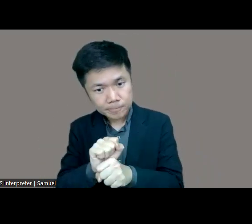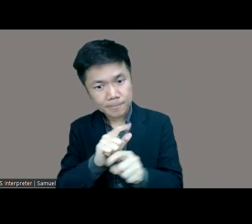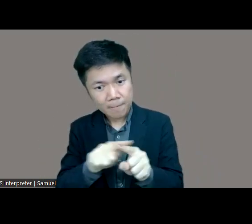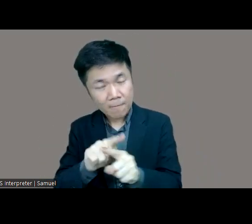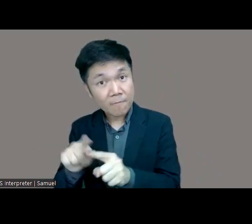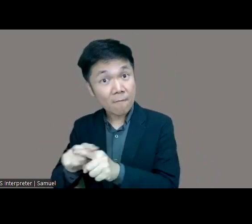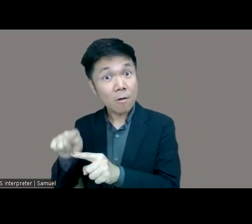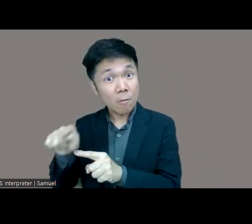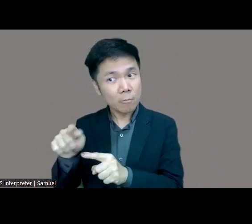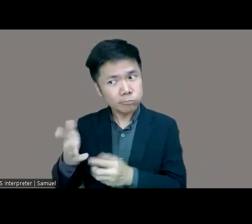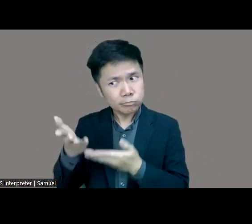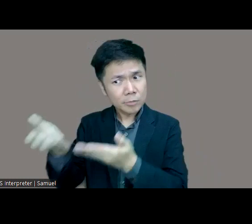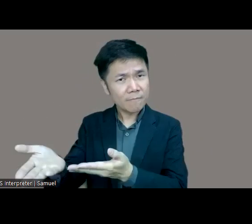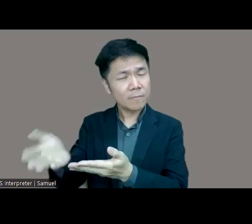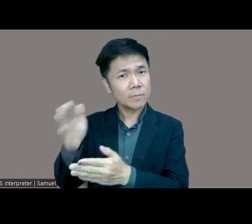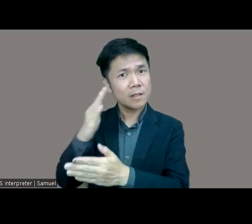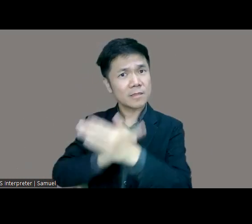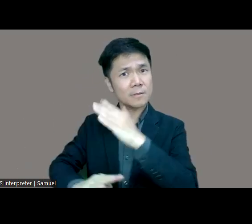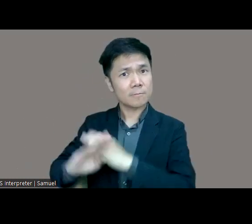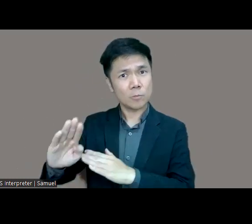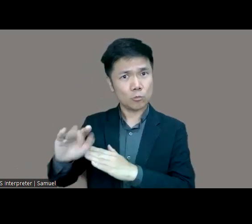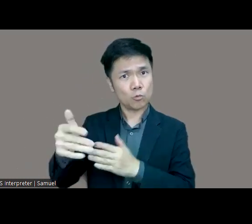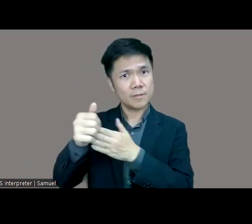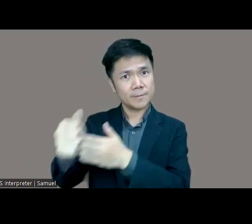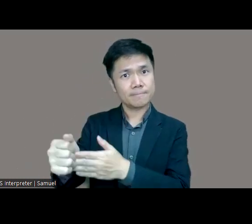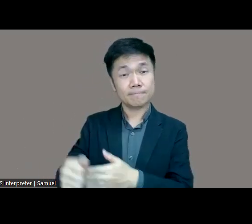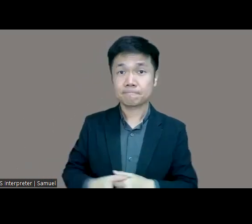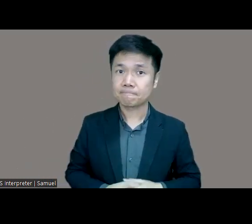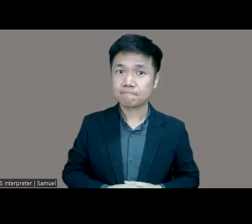des partenaires de